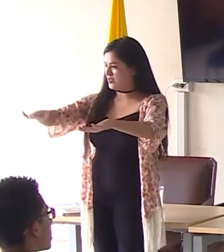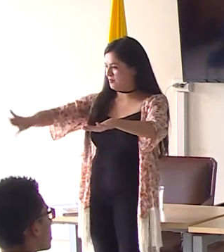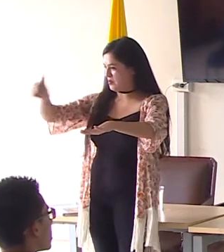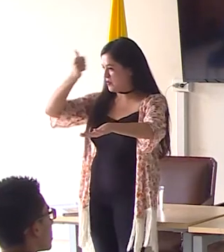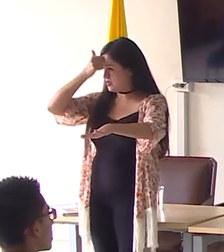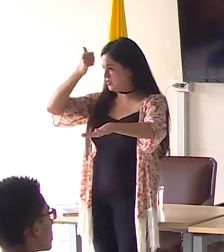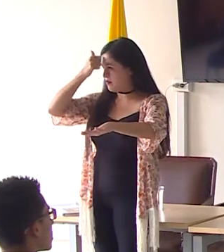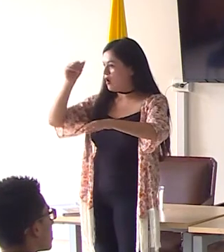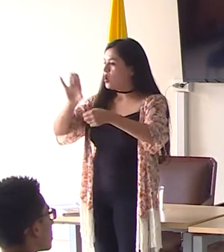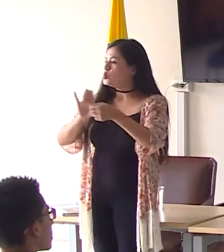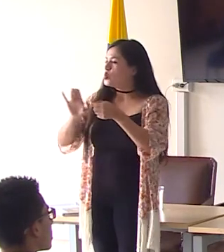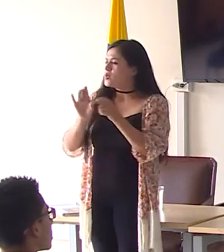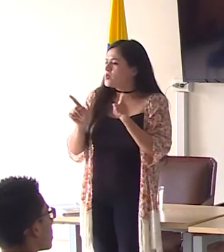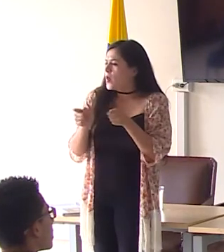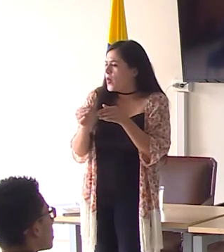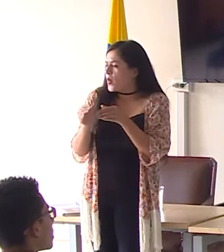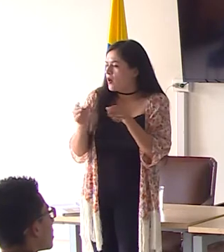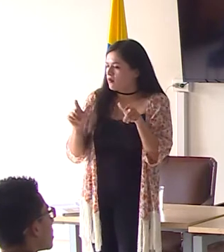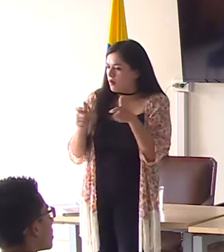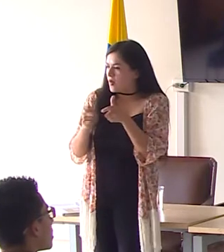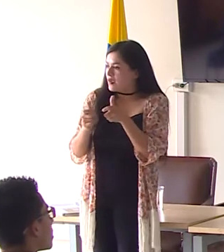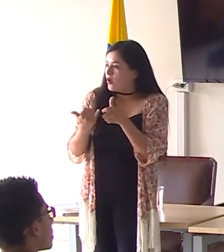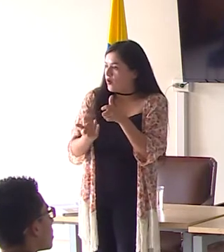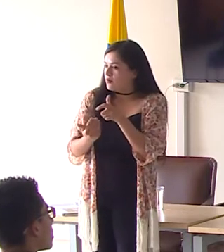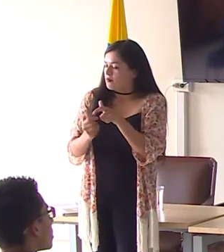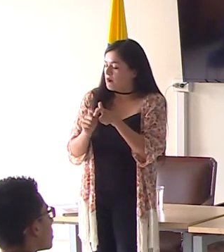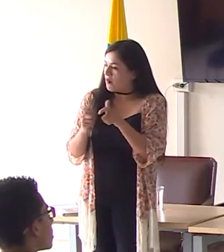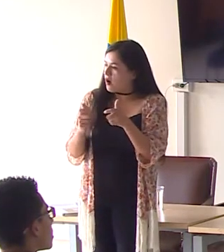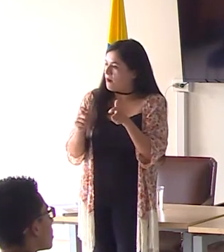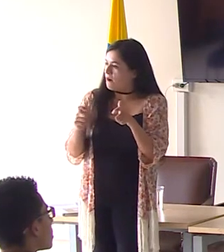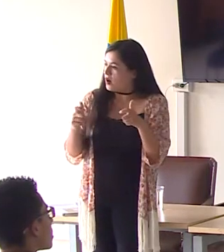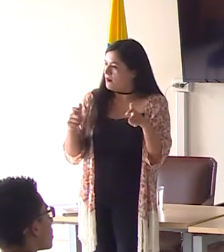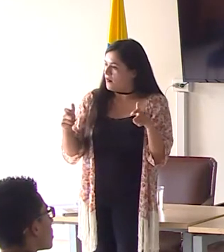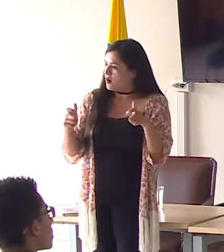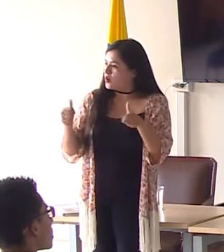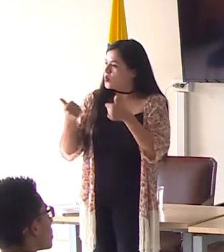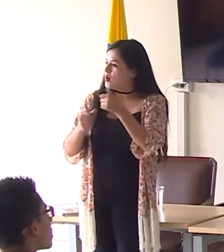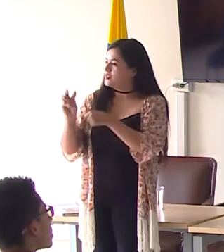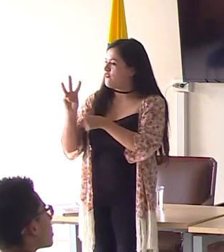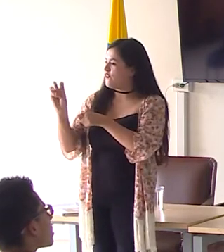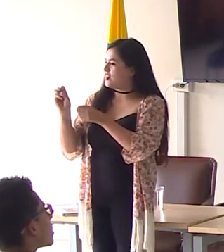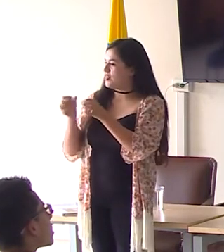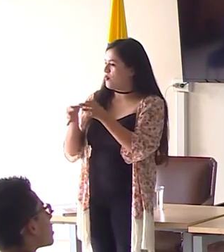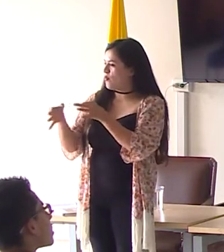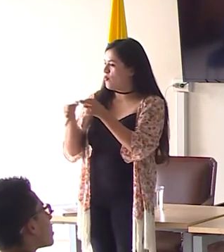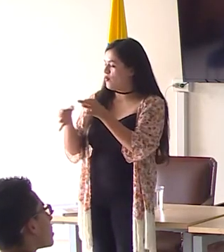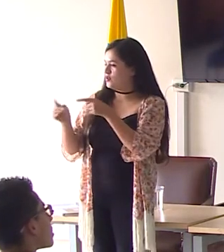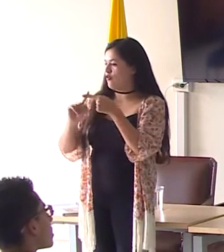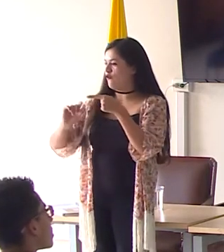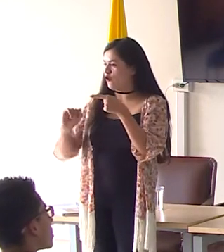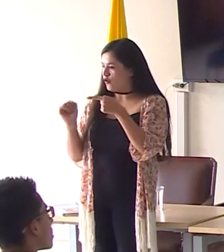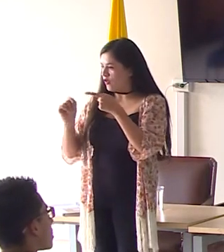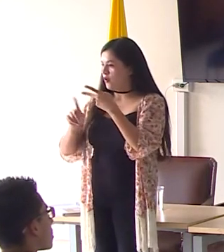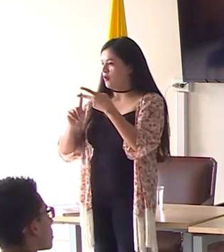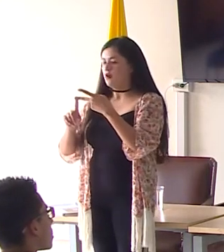ciudades pequeñas o que están emergen emergiendo está comprendido por 20 municipios bogotá